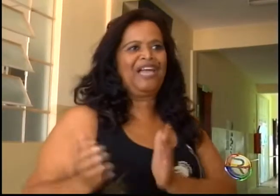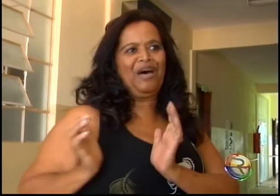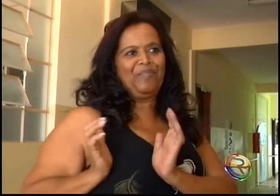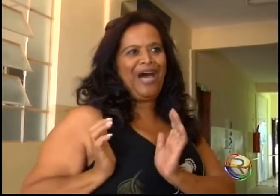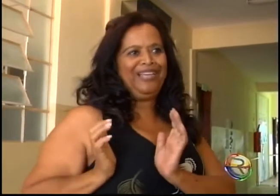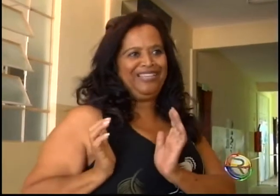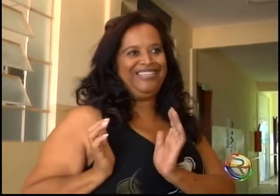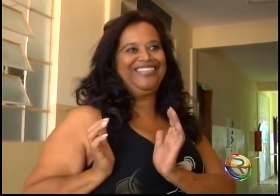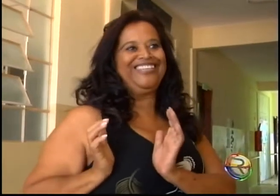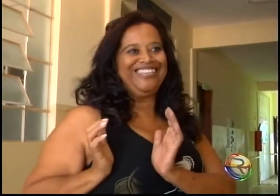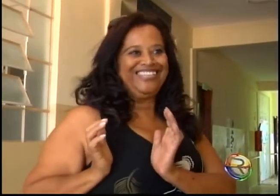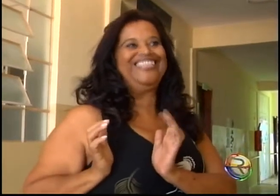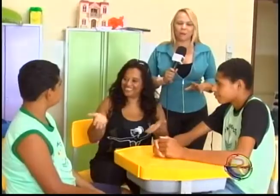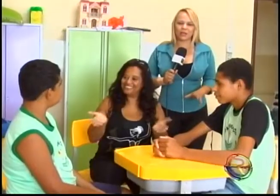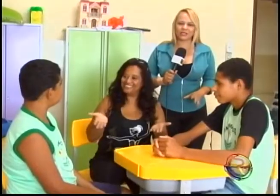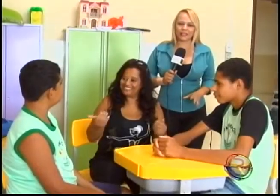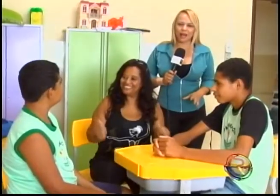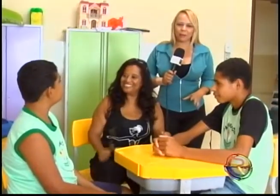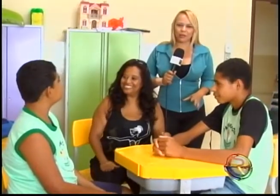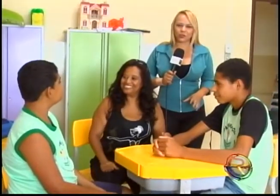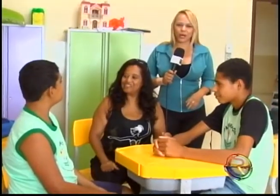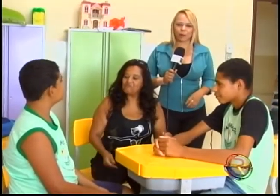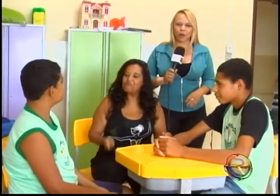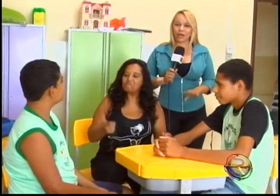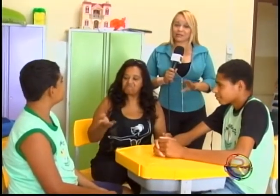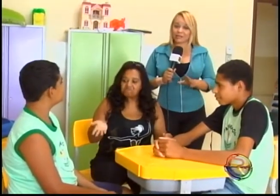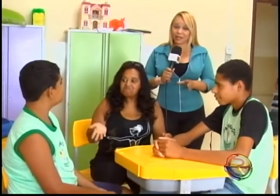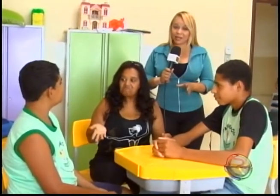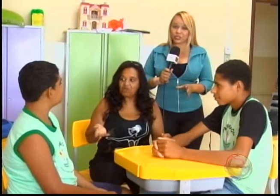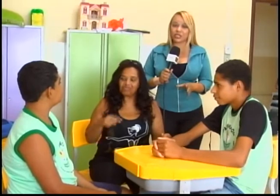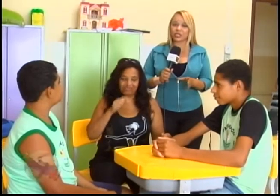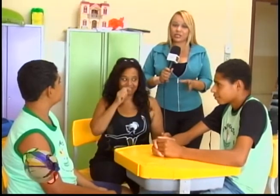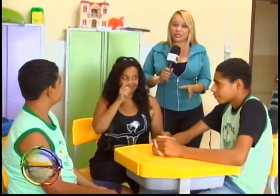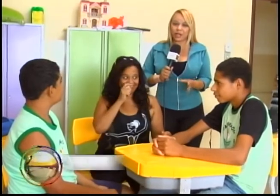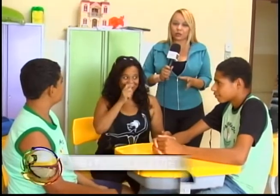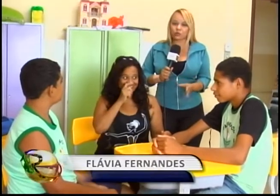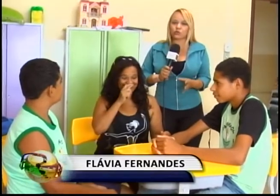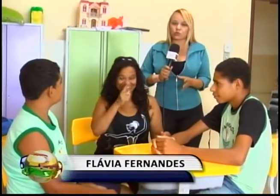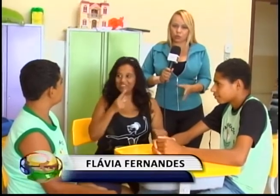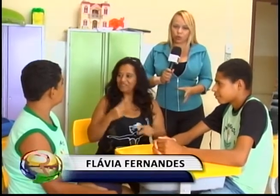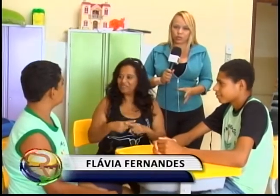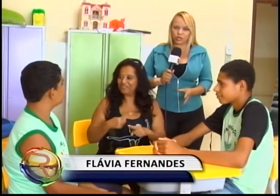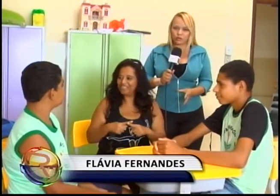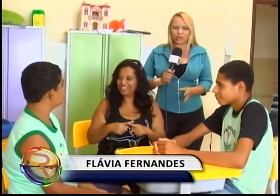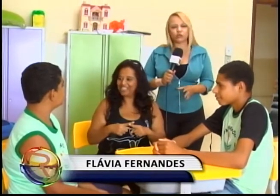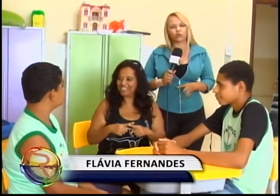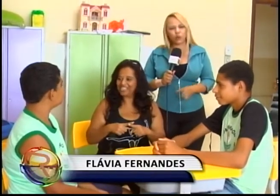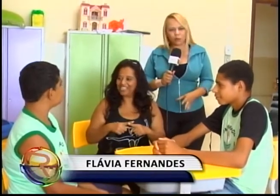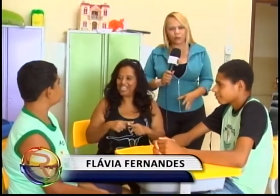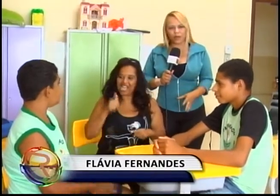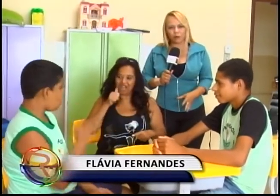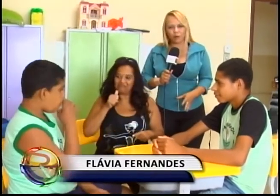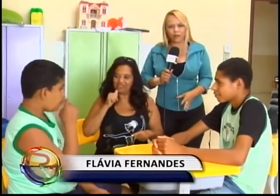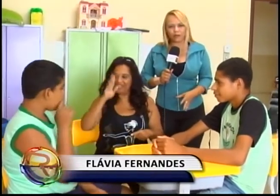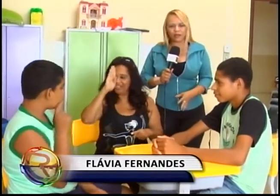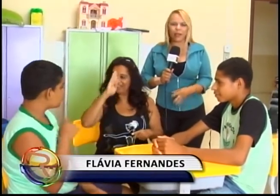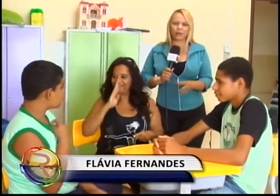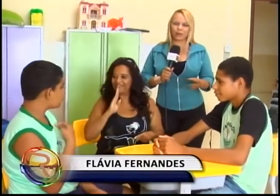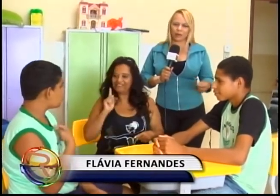com alunos surdos em Pirapora. Apenas aqui na PAE de Pirapora há cerca de 15 alunos surdos, mas o número em Pirapora é bem